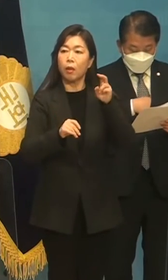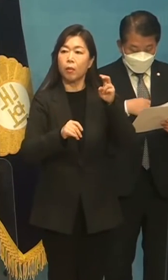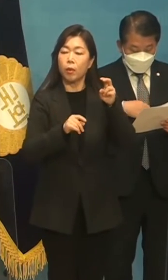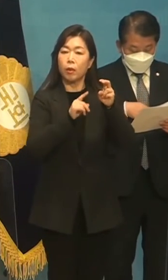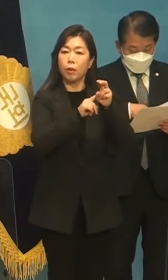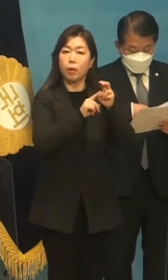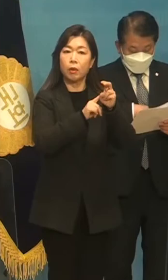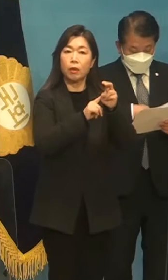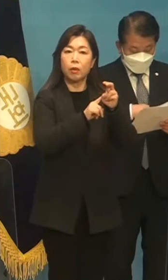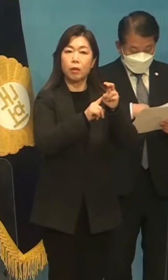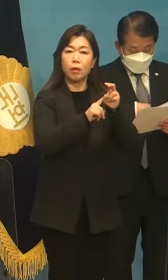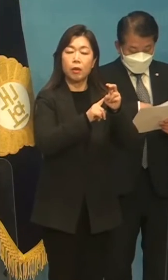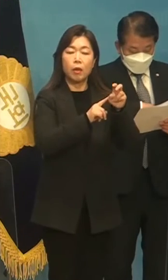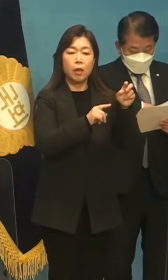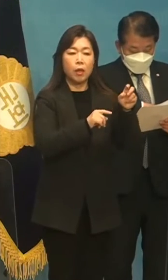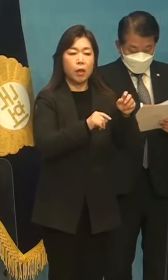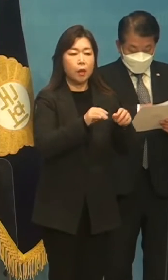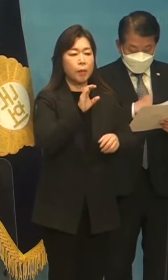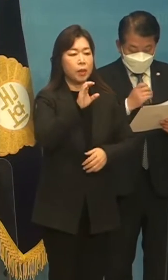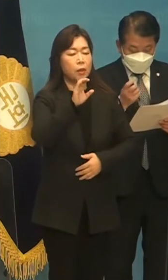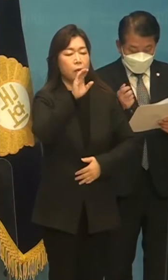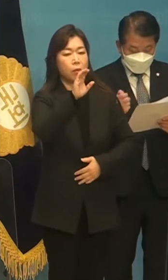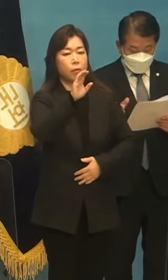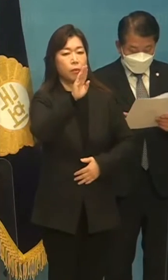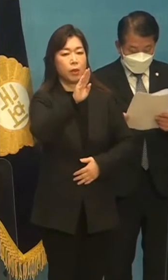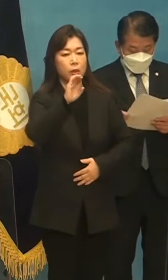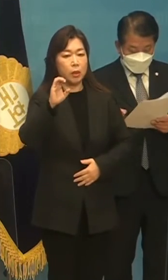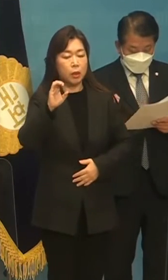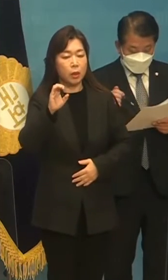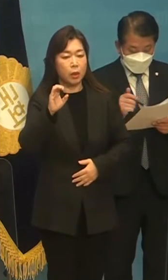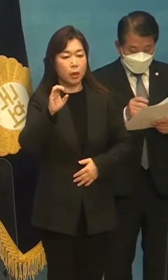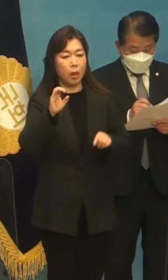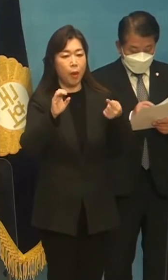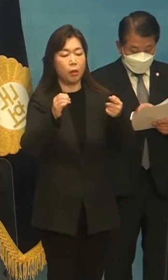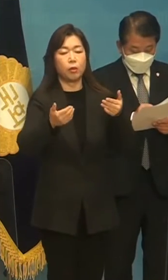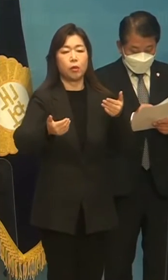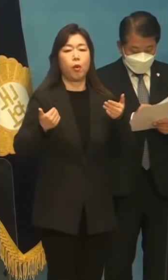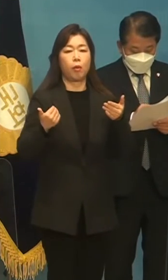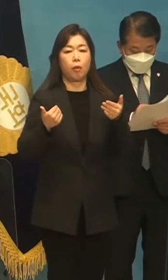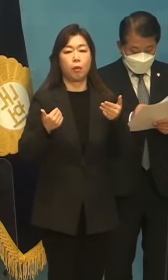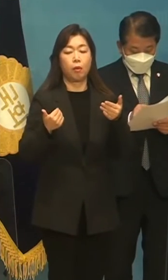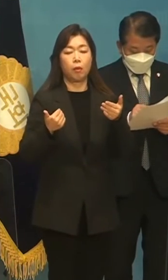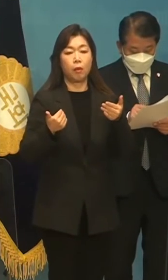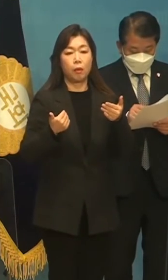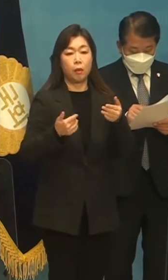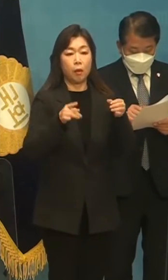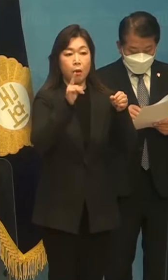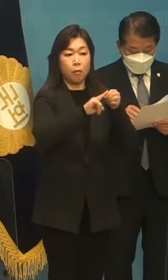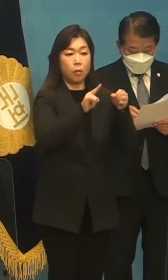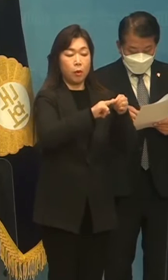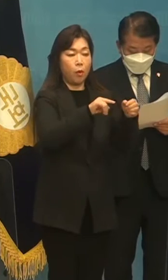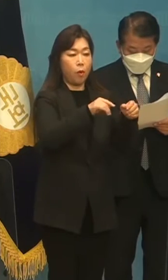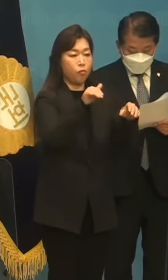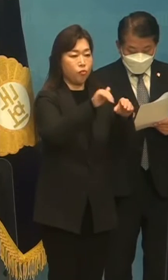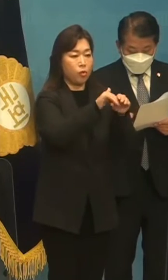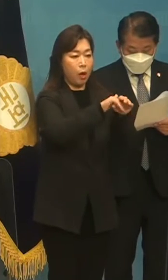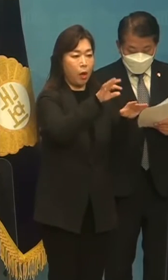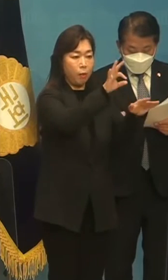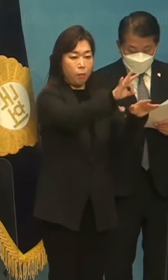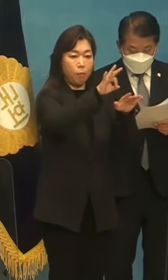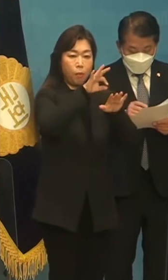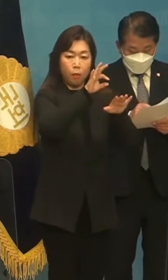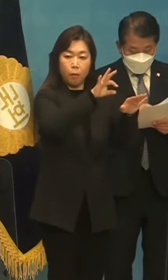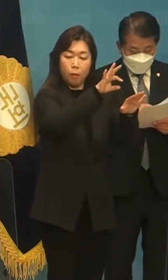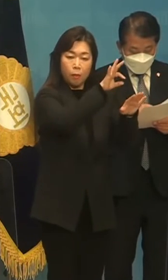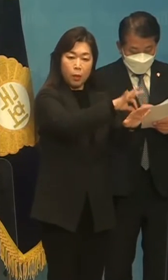남마불교가 전해진 것은 BC 한 1세기 정도에 전해졌다고 하는 기록들도 있을 만큼 한국의